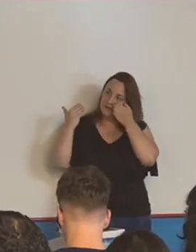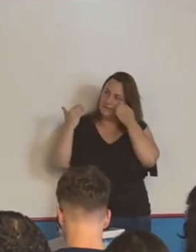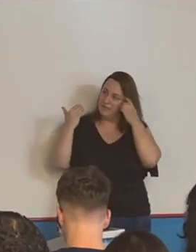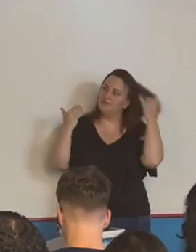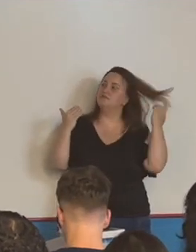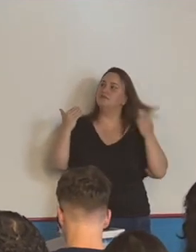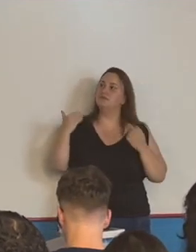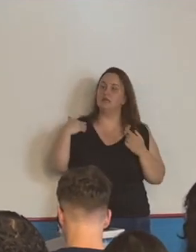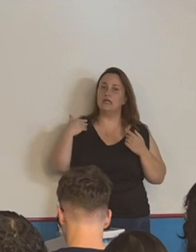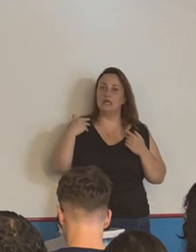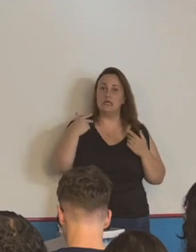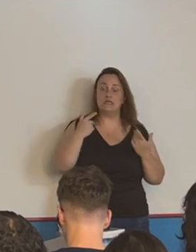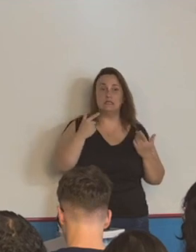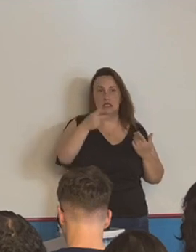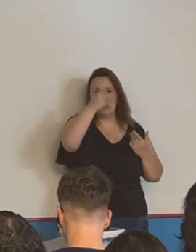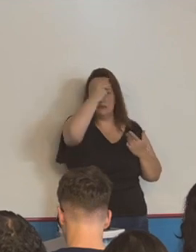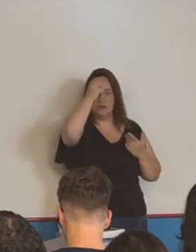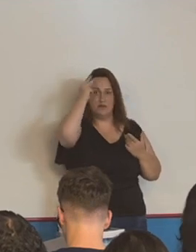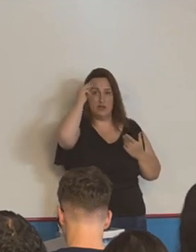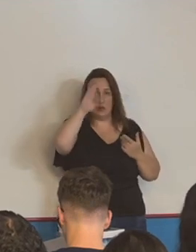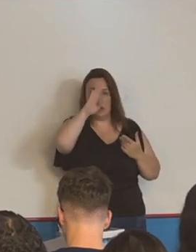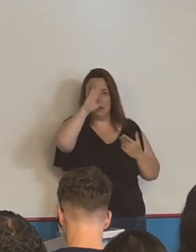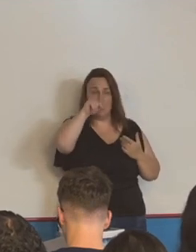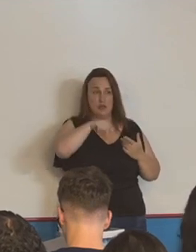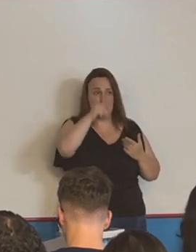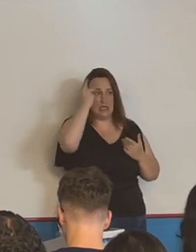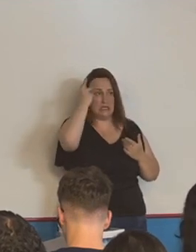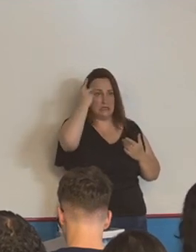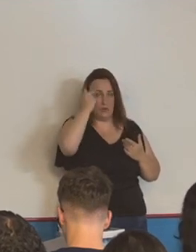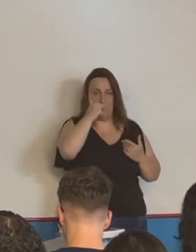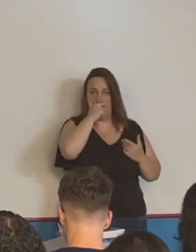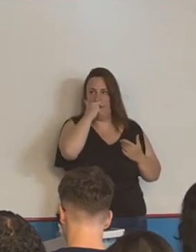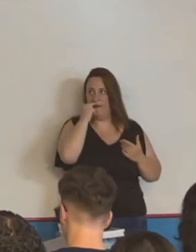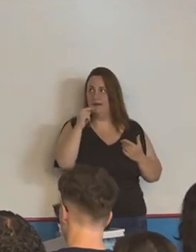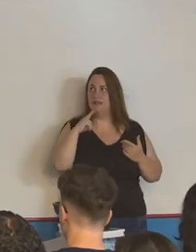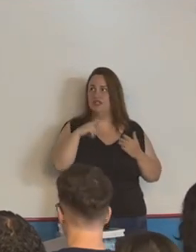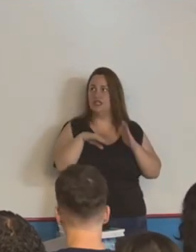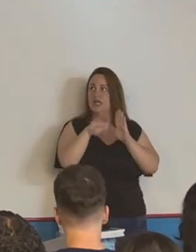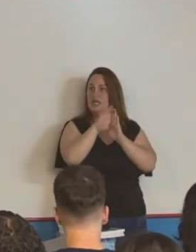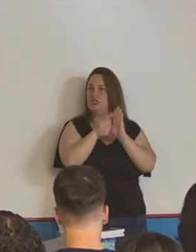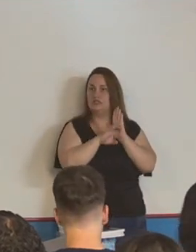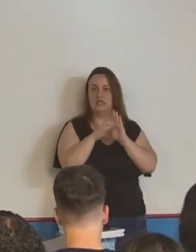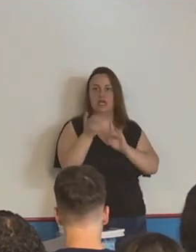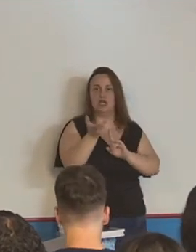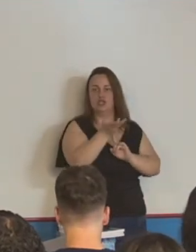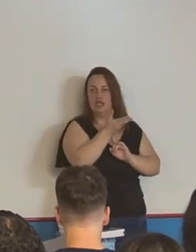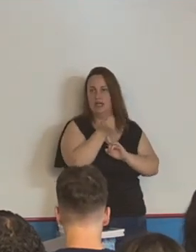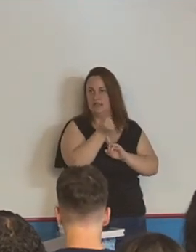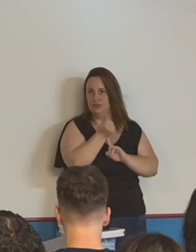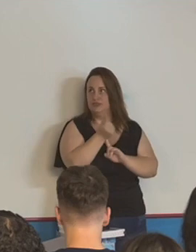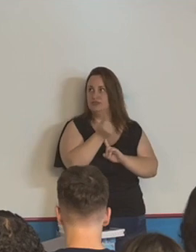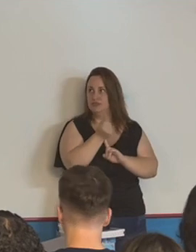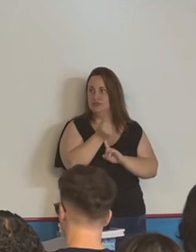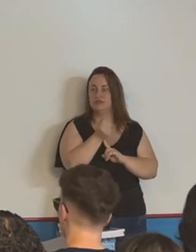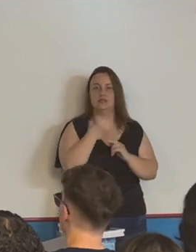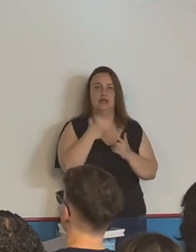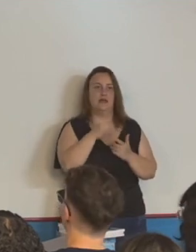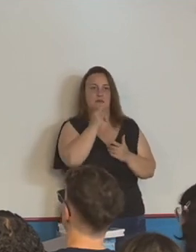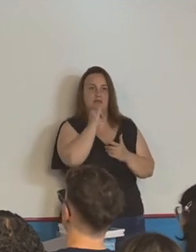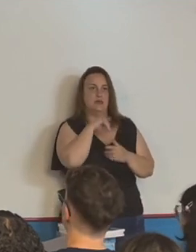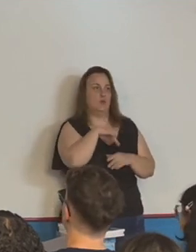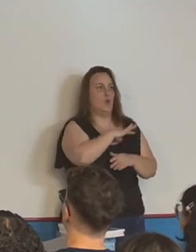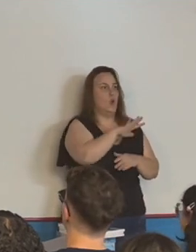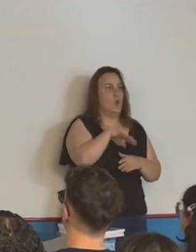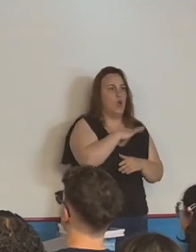as prefeituras, principalmente aqui do estado de São Paulo, tinham vários editais de arte, assim, Salão de Piracicaba,